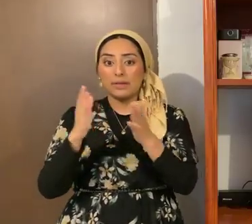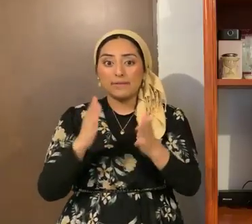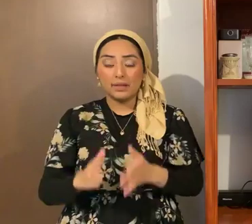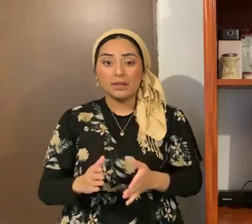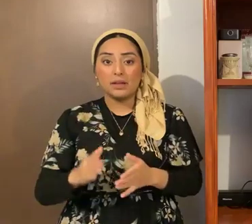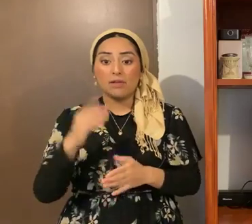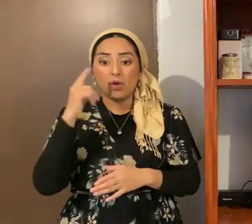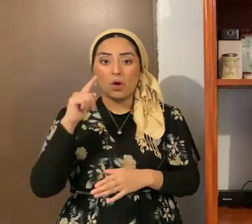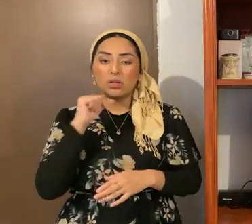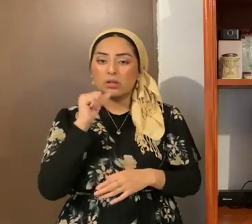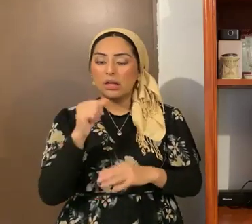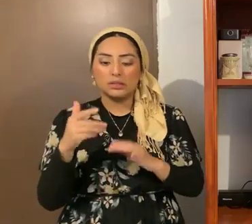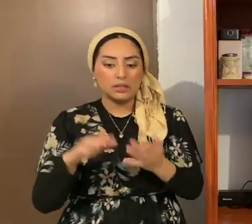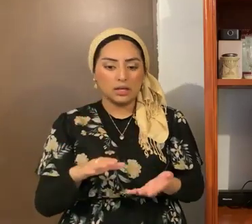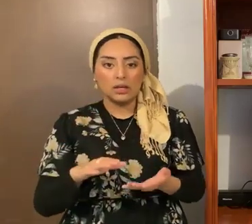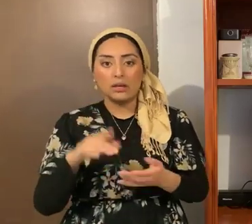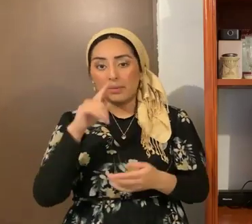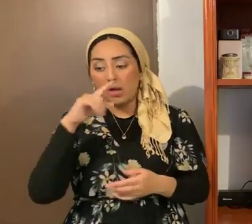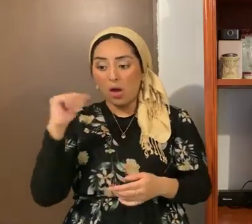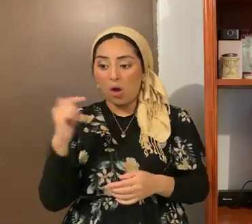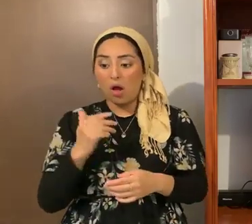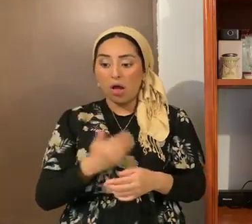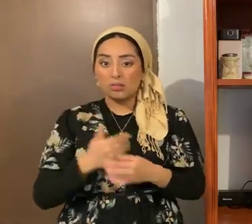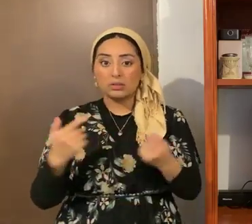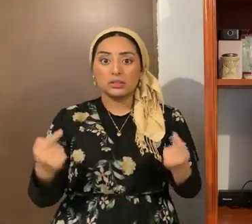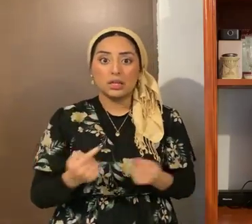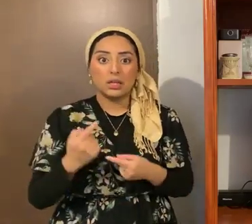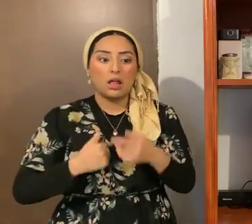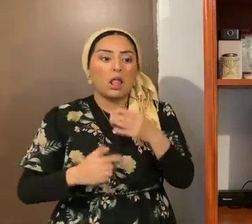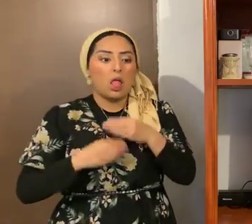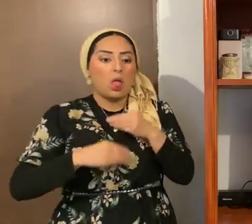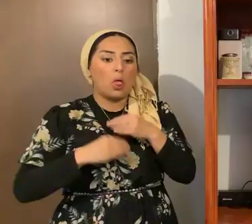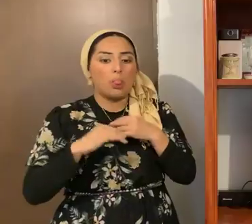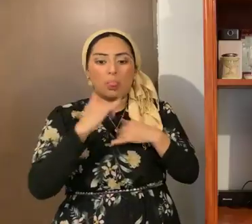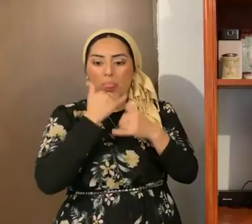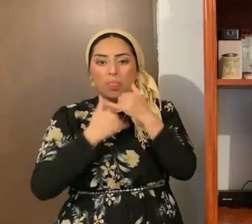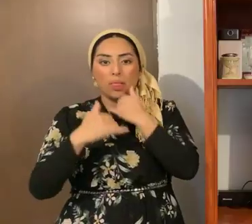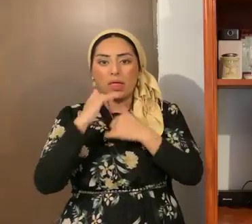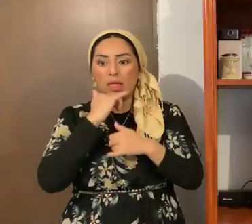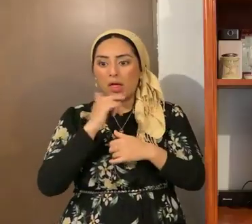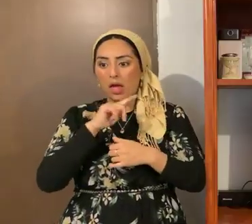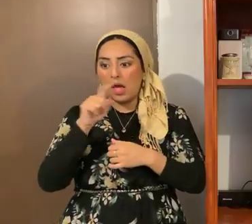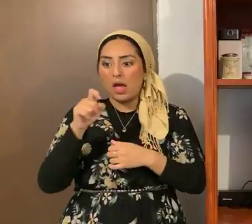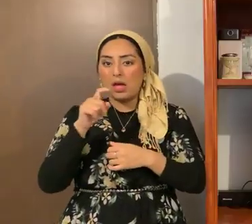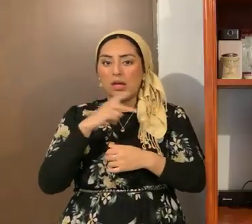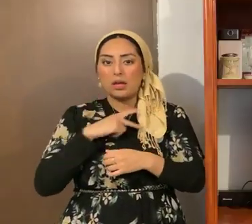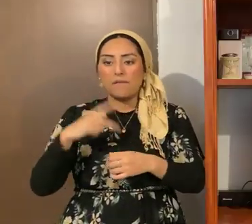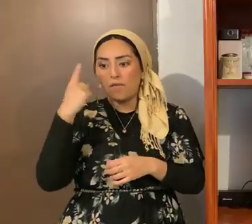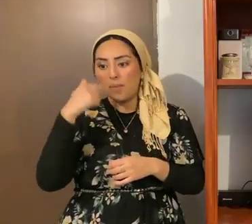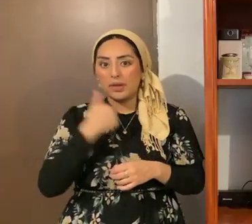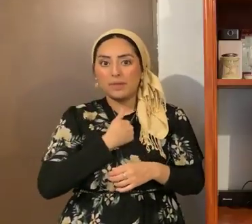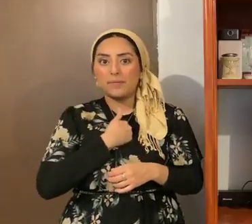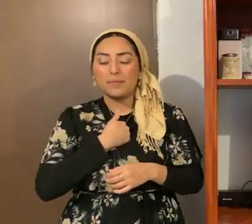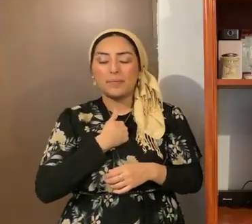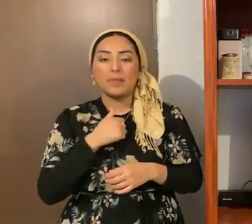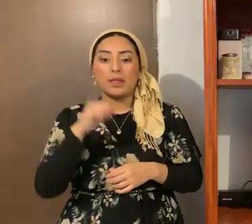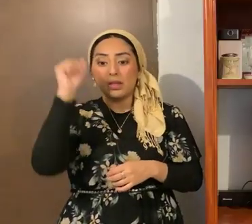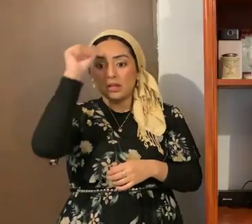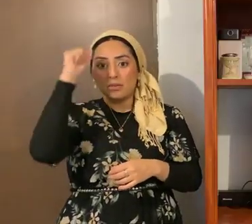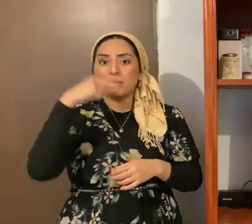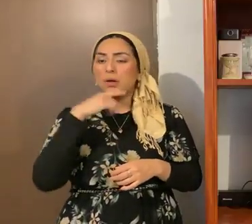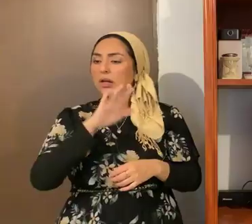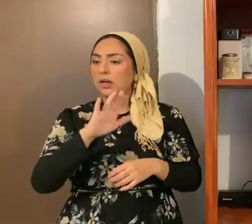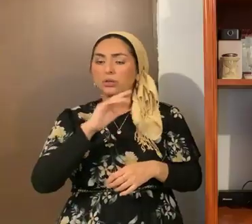Elohim, para que no muramos, porque a todos nuestros pecados hemos añadido este mal de pedir rey para nosotros. Y Samuel respondió al pueblo,